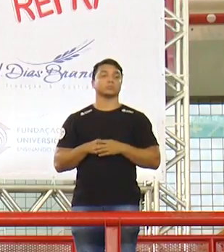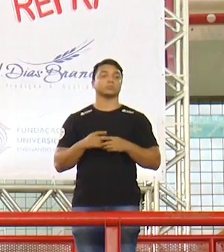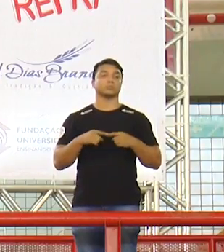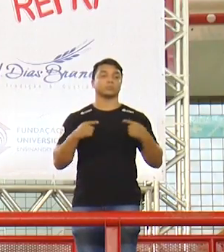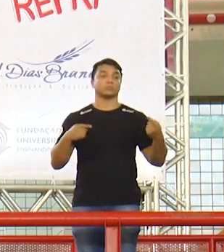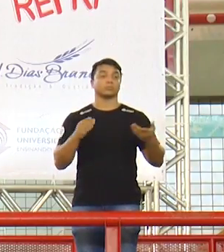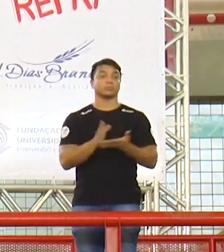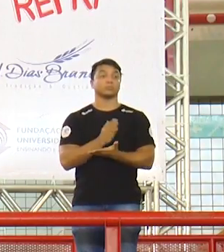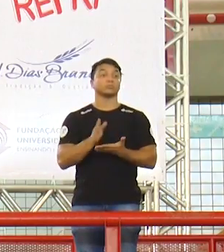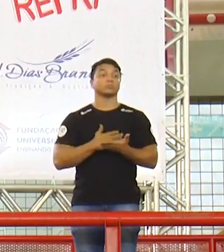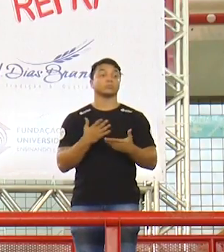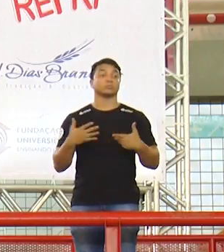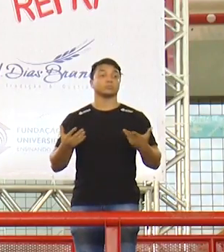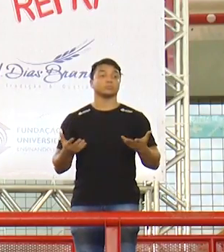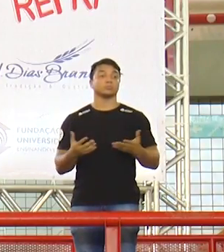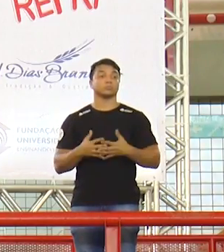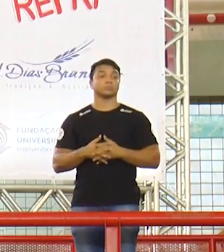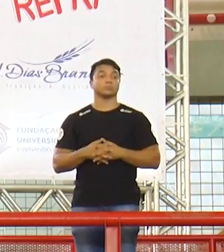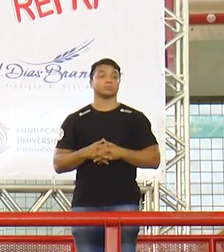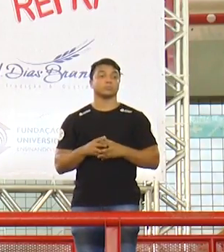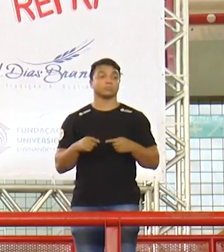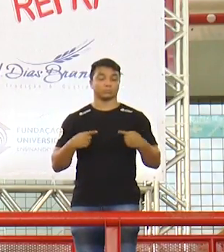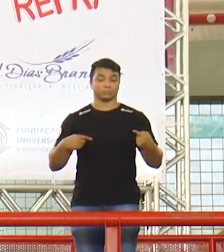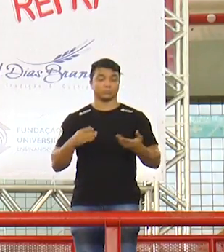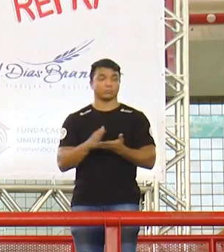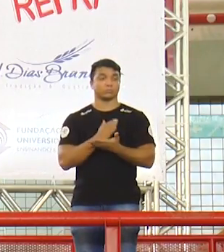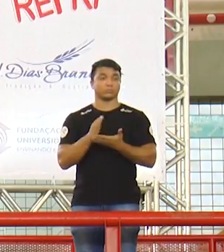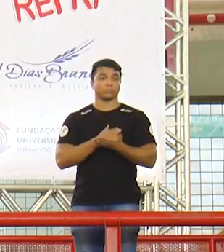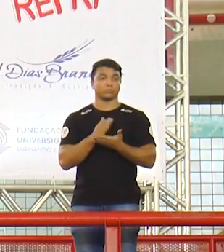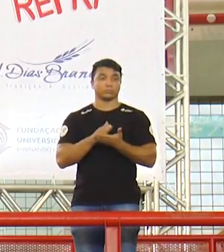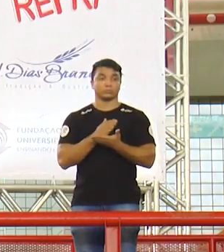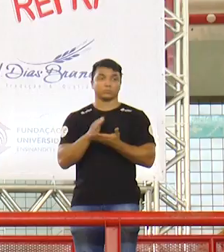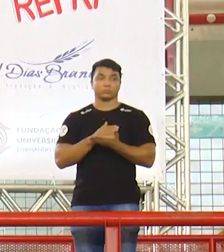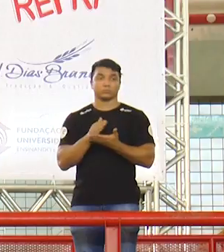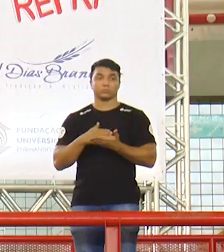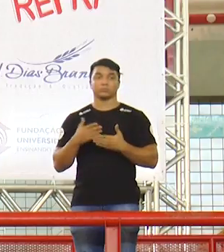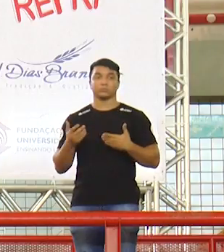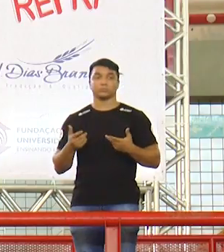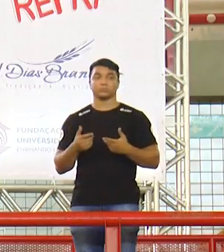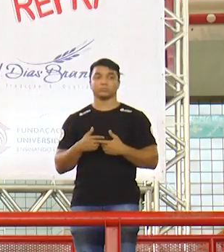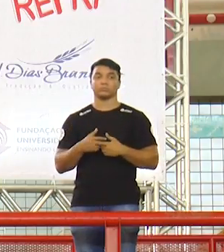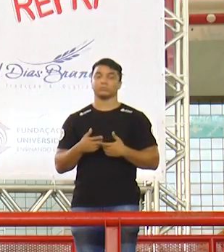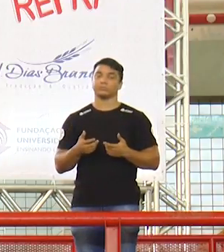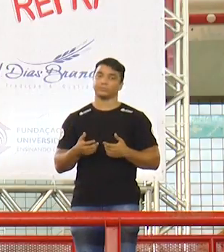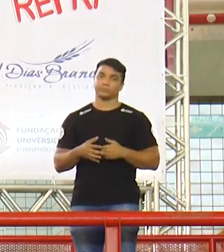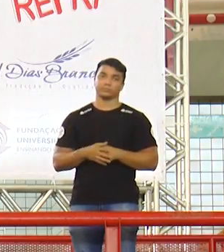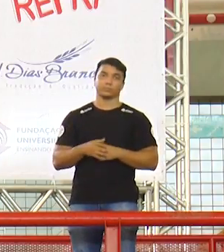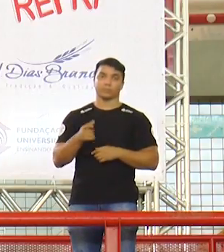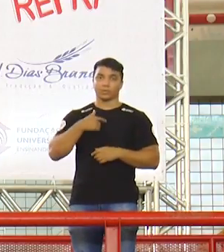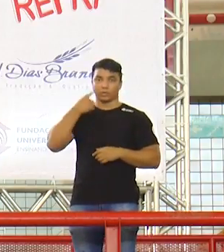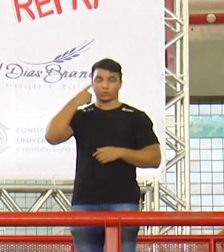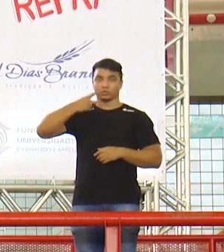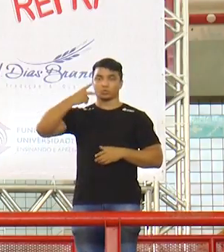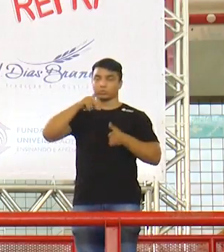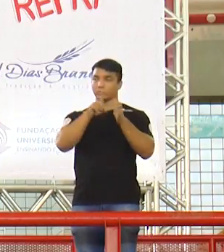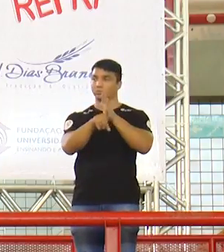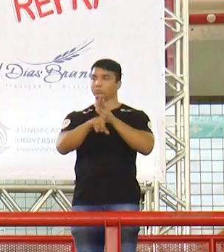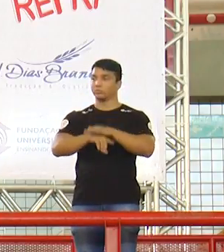na segunda questão do nosso material. Resolvemos a primeira. Vamos ver a segunda questão do